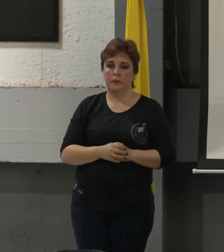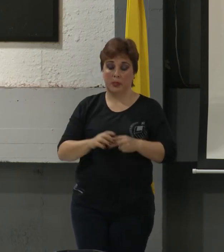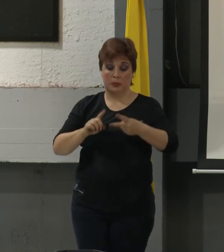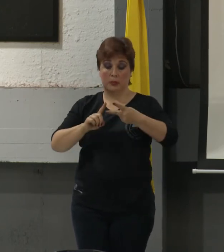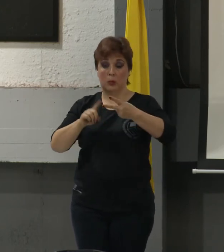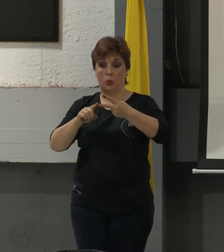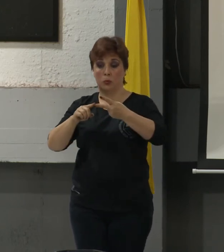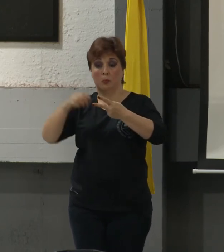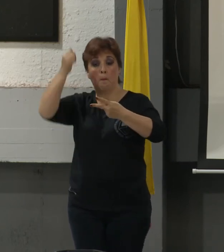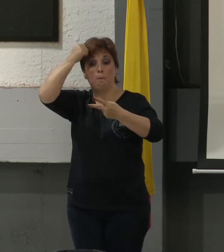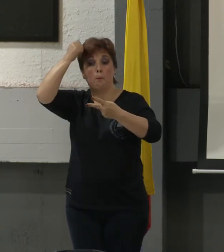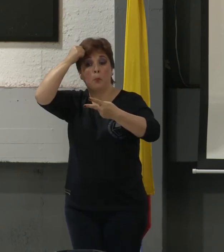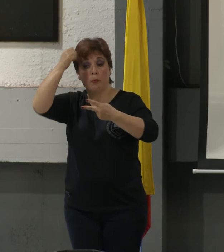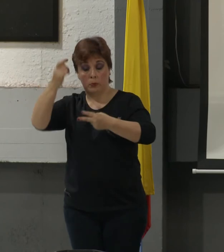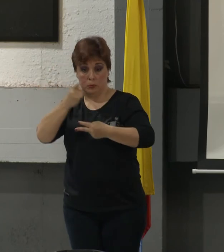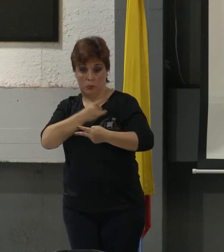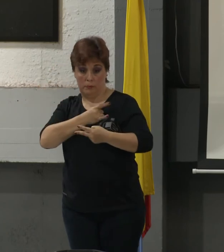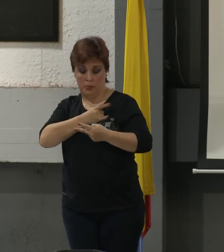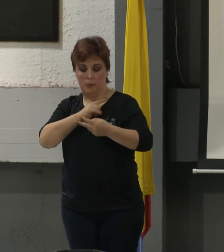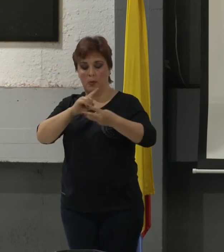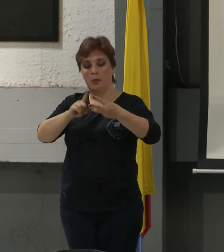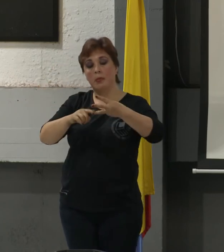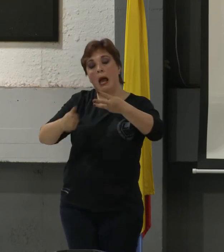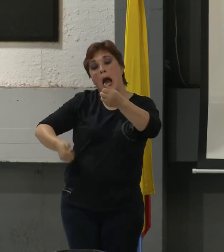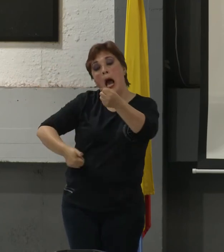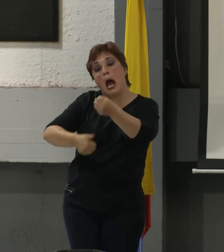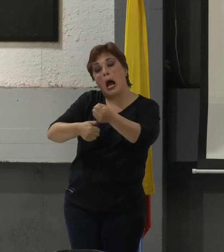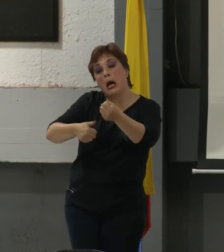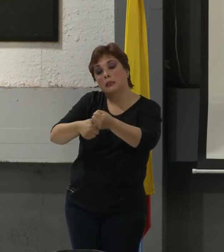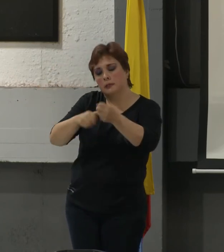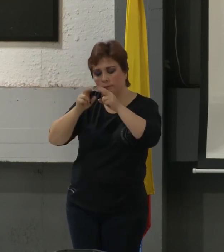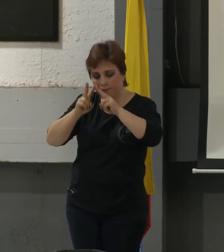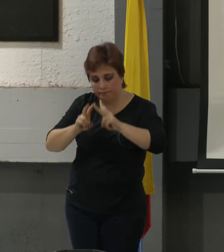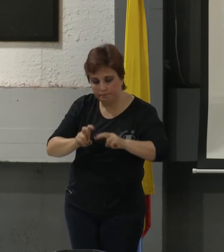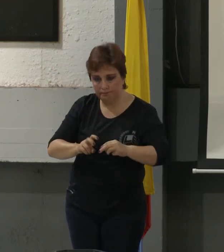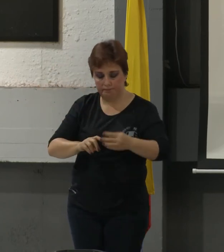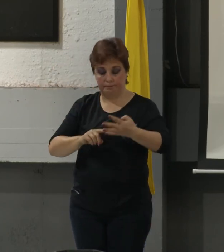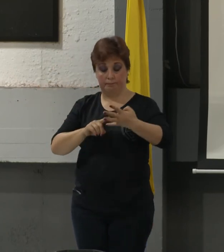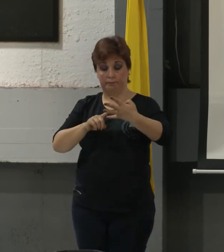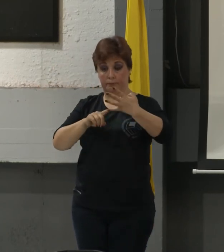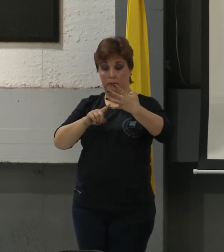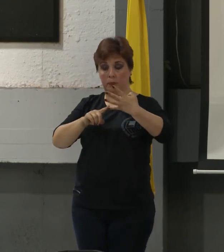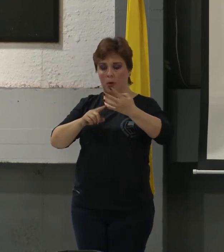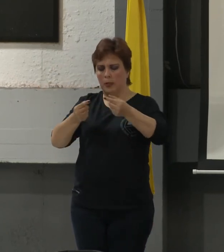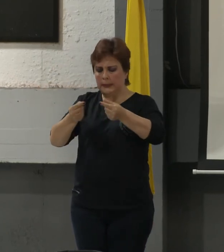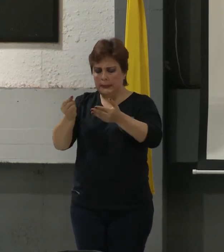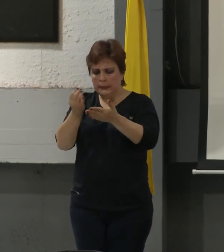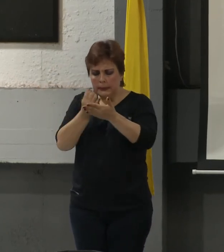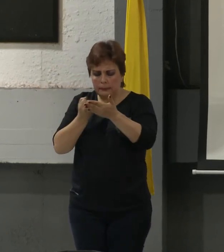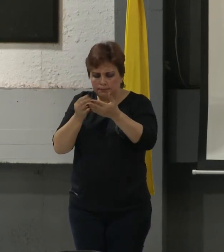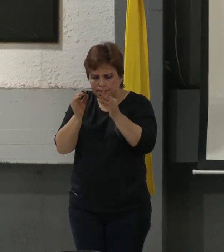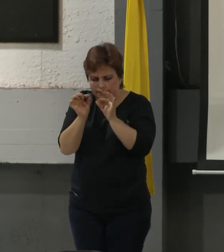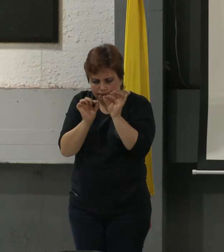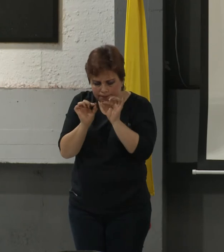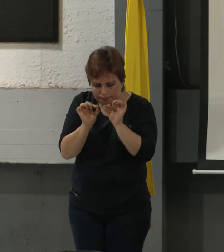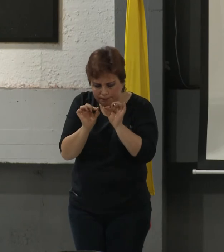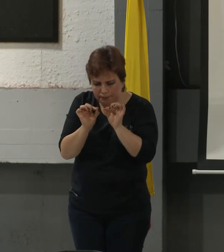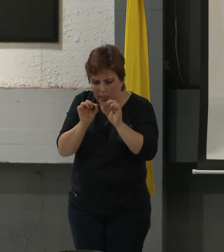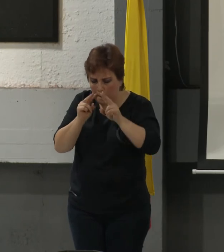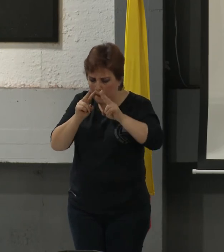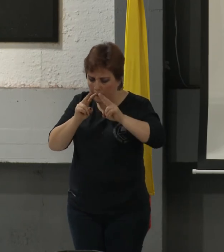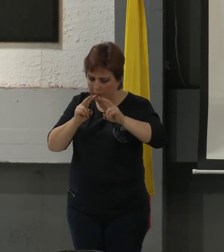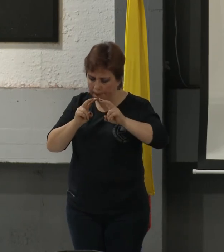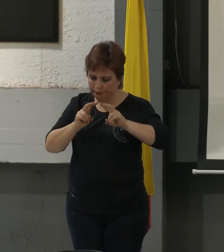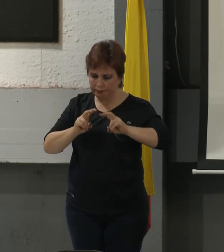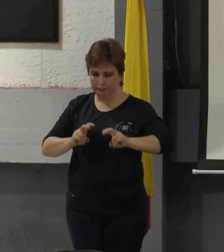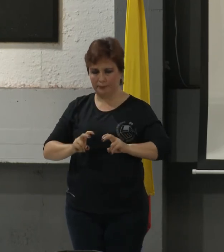universitario asesor de investigación diseño y administración de proyectos de inclusión acompañante o apoyo del